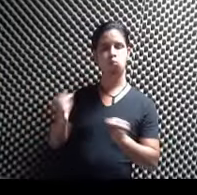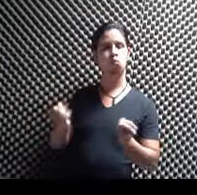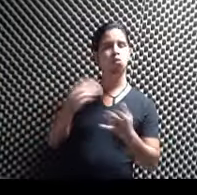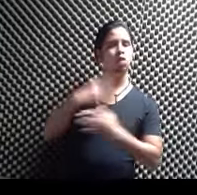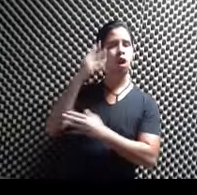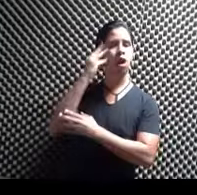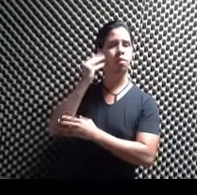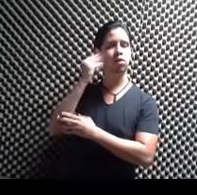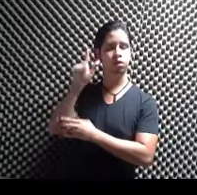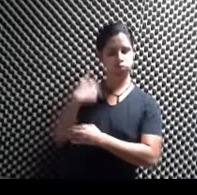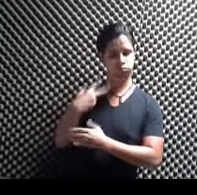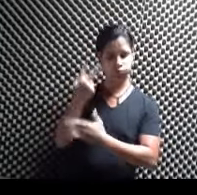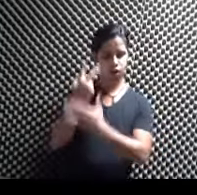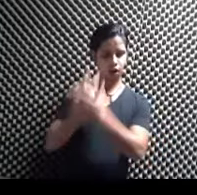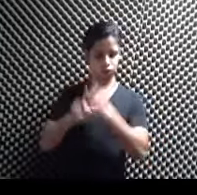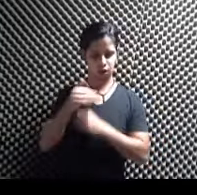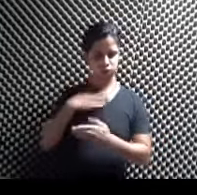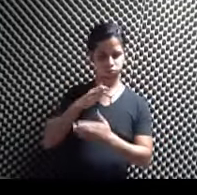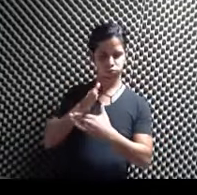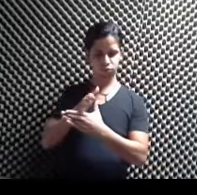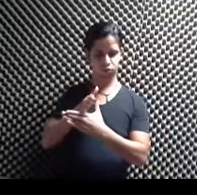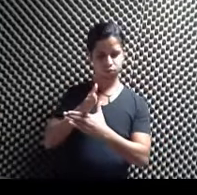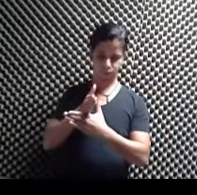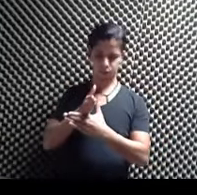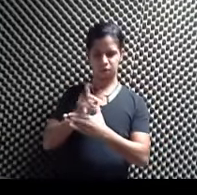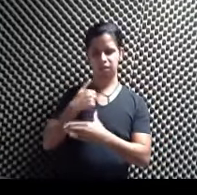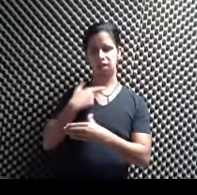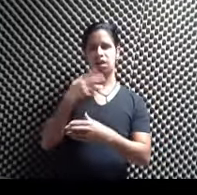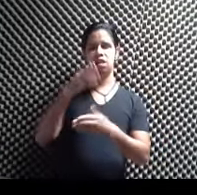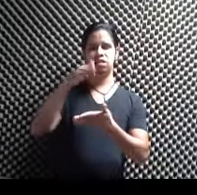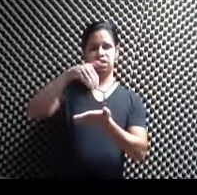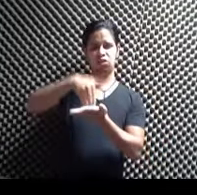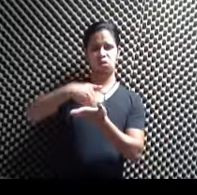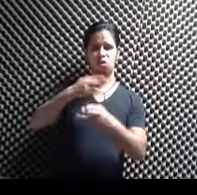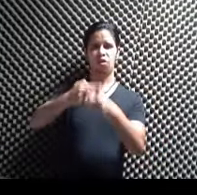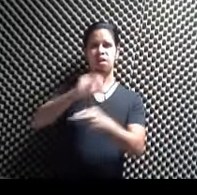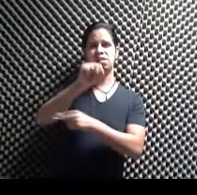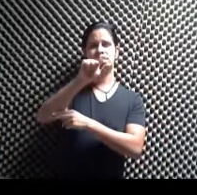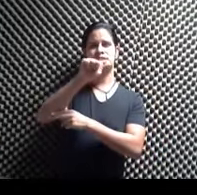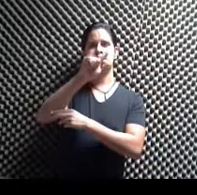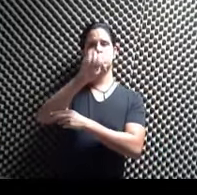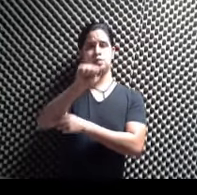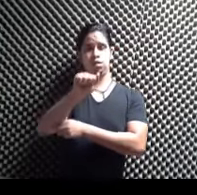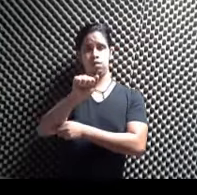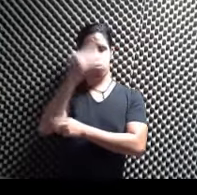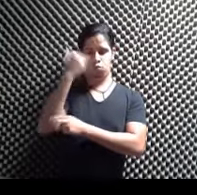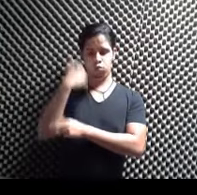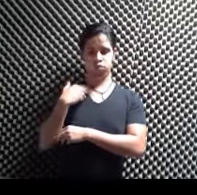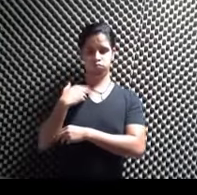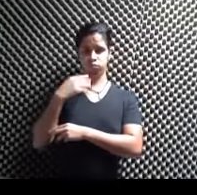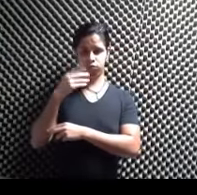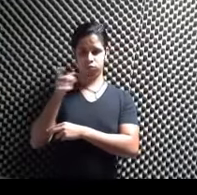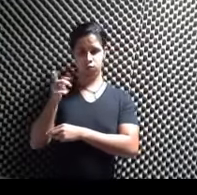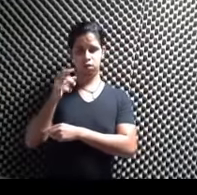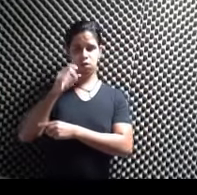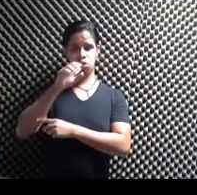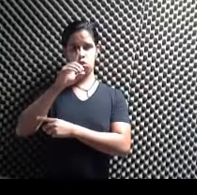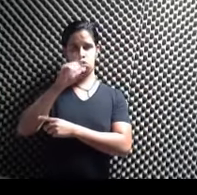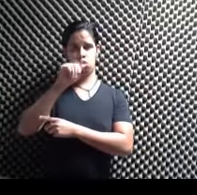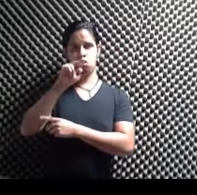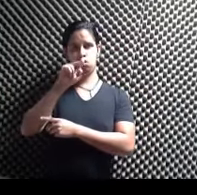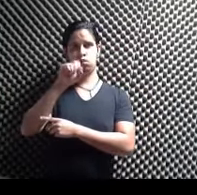que tú estás como en la salsa. Sí, sí, sí, sí. Y fue muy chévere porque don Celso es una persona muy